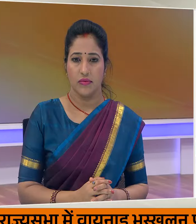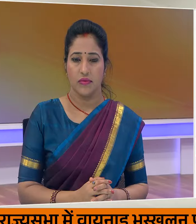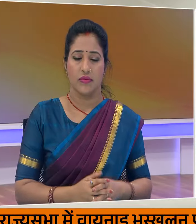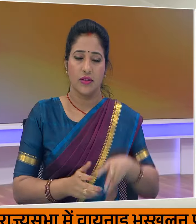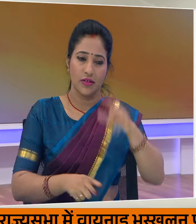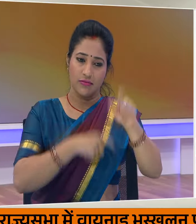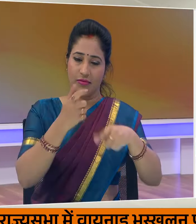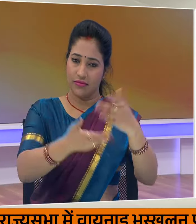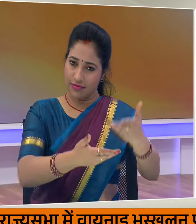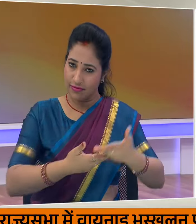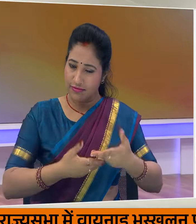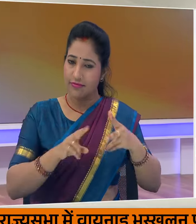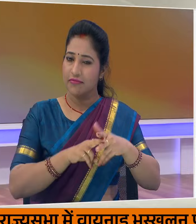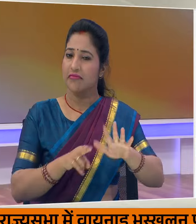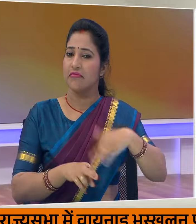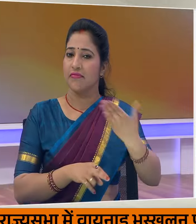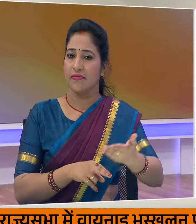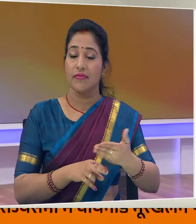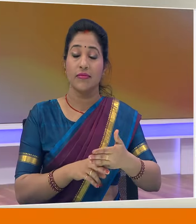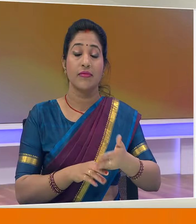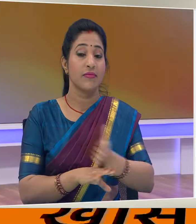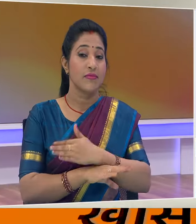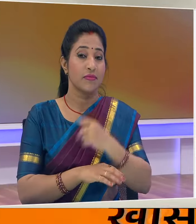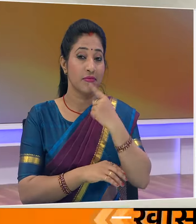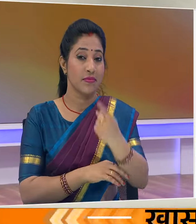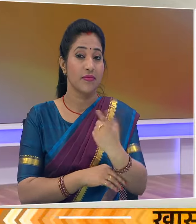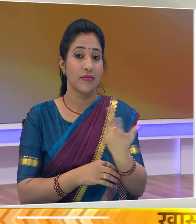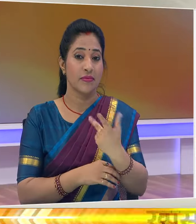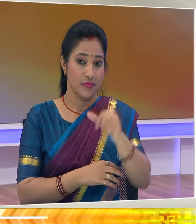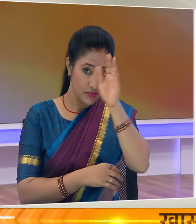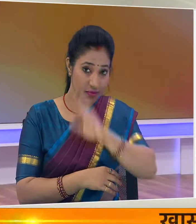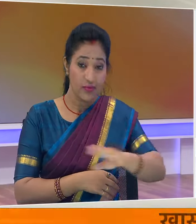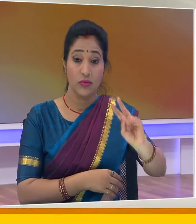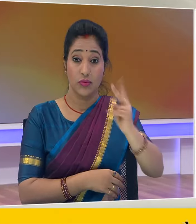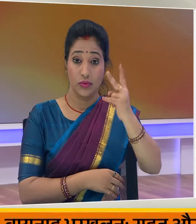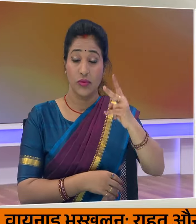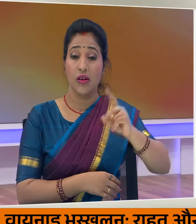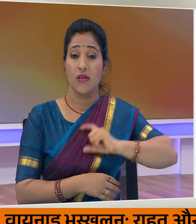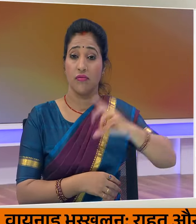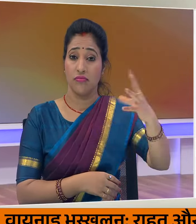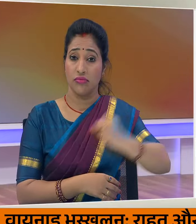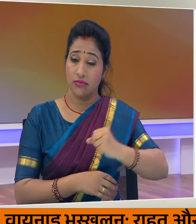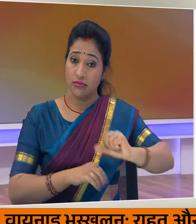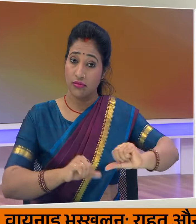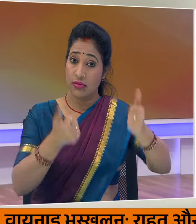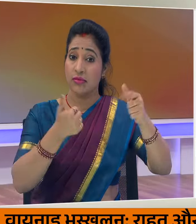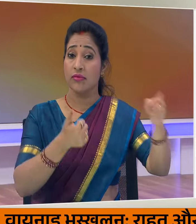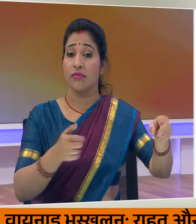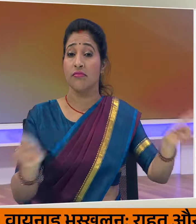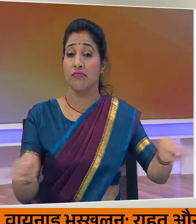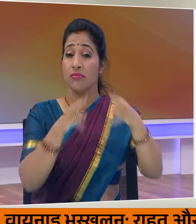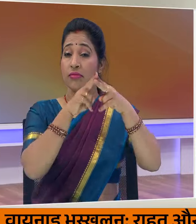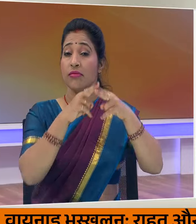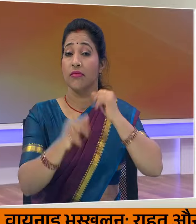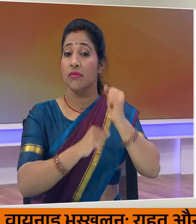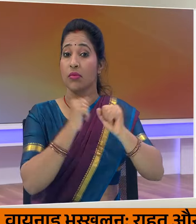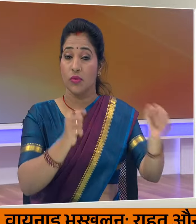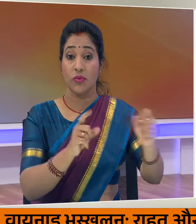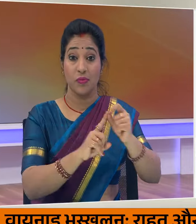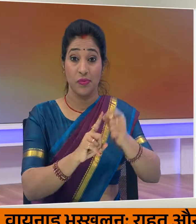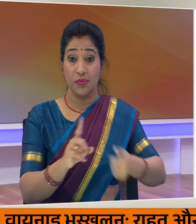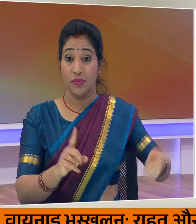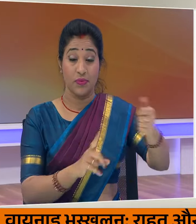स्वागत है ब्रेक के बाद। ब्रेक पर जाने से पहले हमने आपको बताया कि भारत ने दूसरा पदक जीत लिया है पेरिस ओलंपिक में, तो राष्ट्रपति द्रौपदी मुर्मू